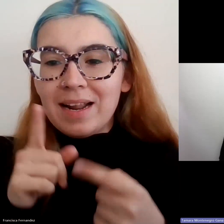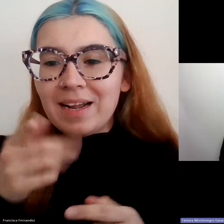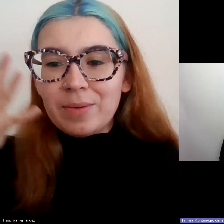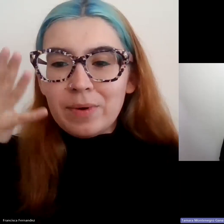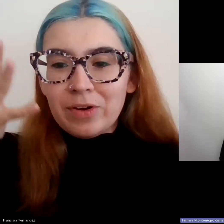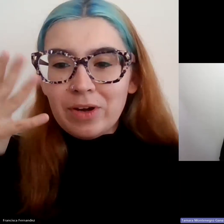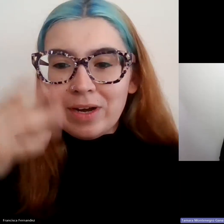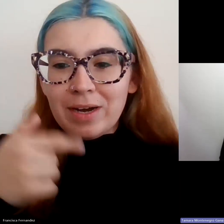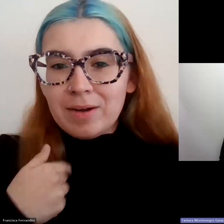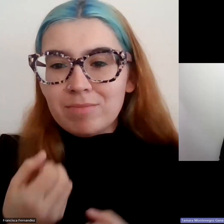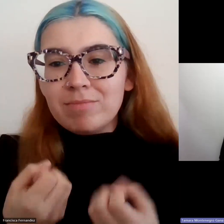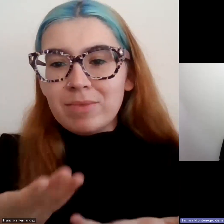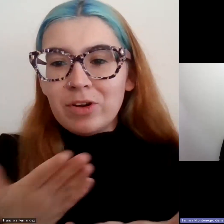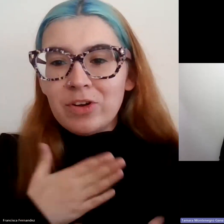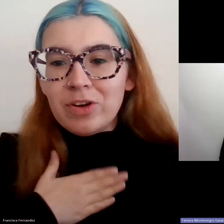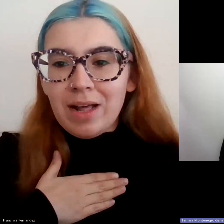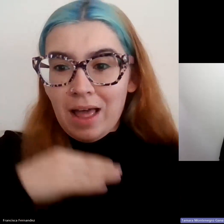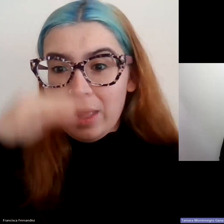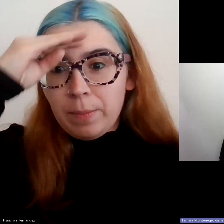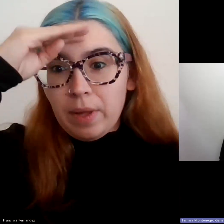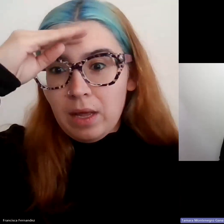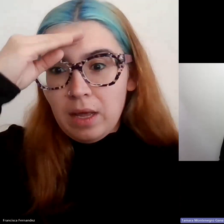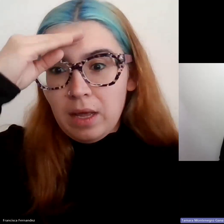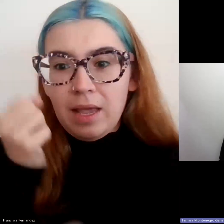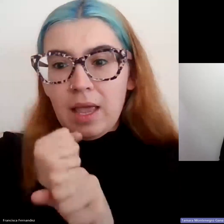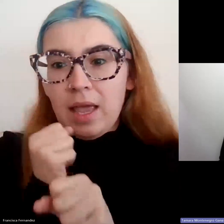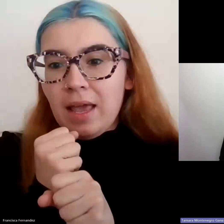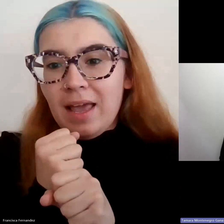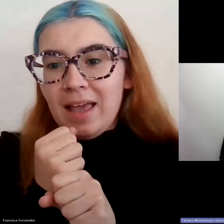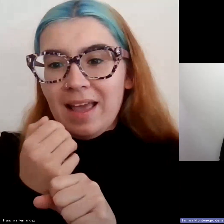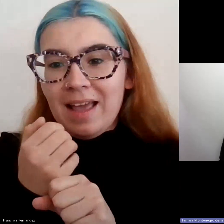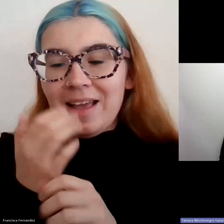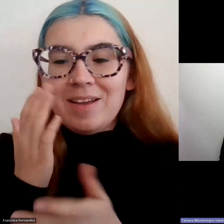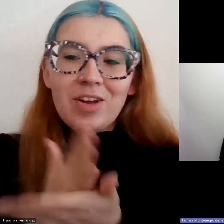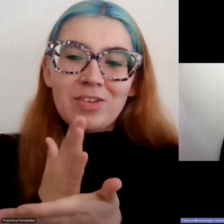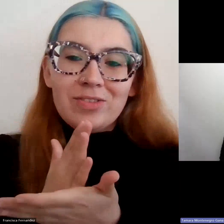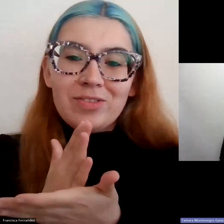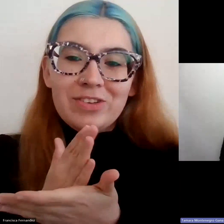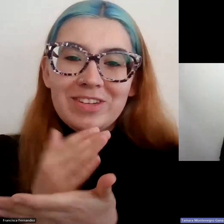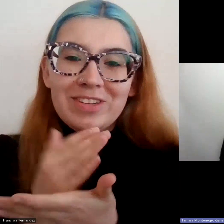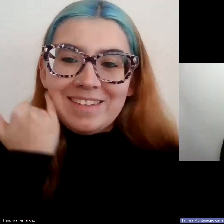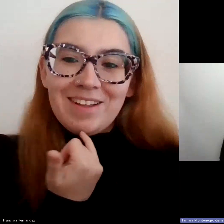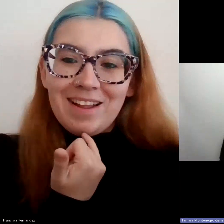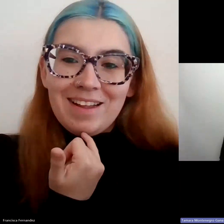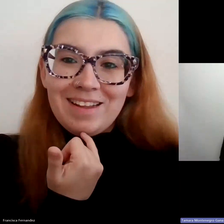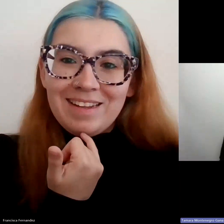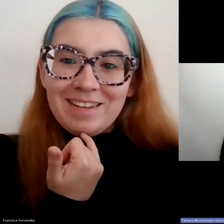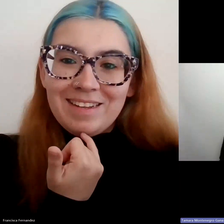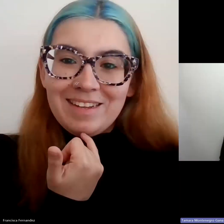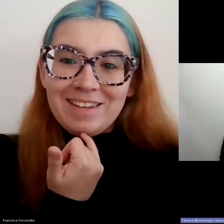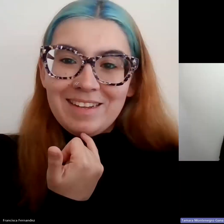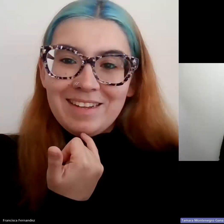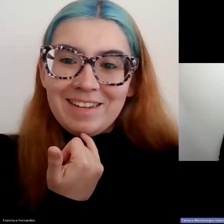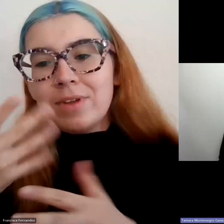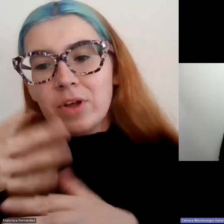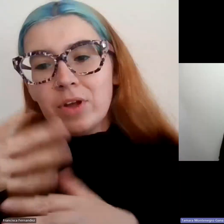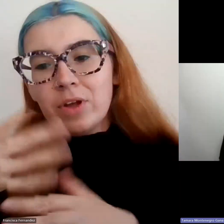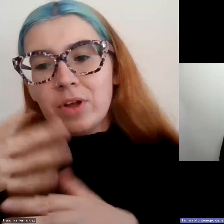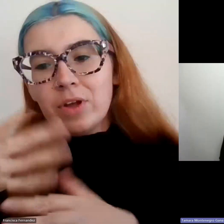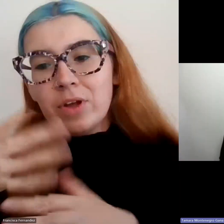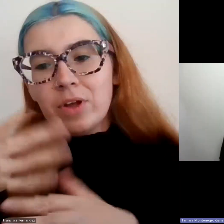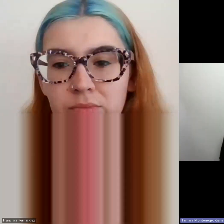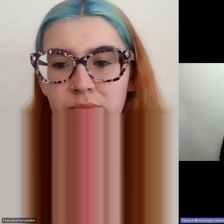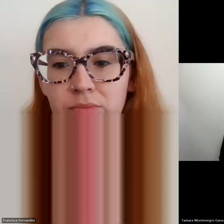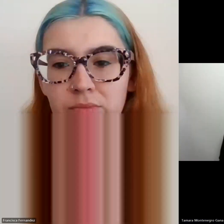Muchas gracias por la invitación. Primero, por entregar mi experiencia a ustedes en mi trabajo en la escuela José